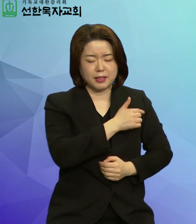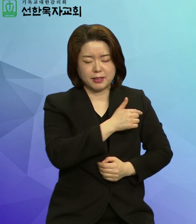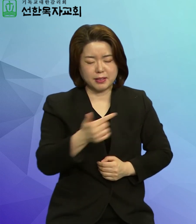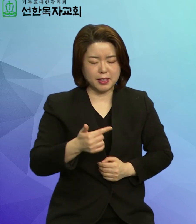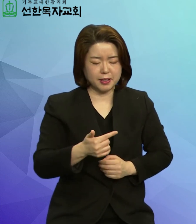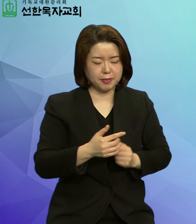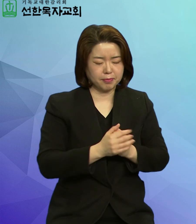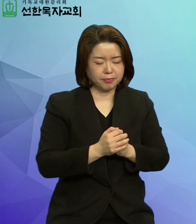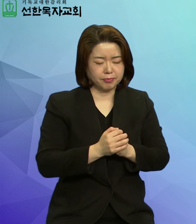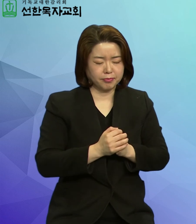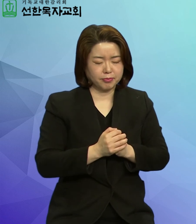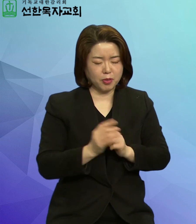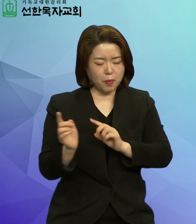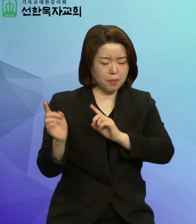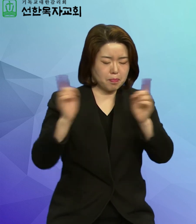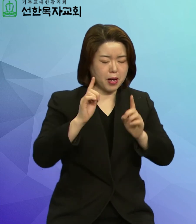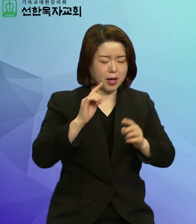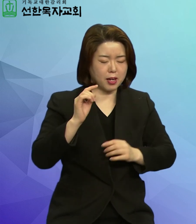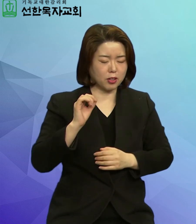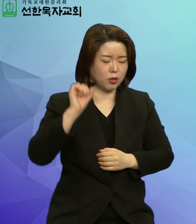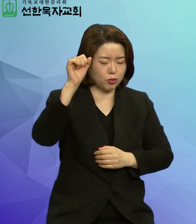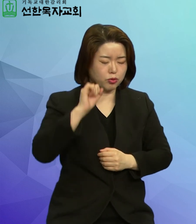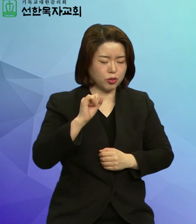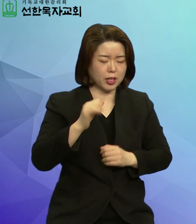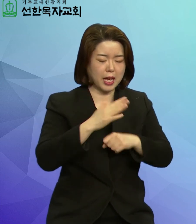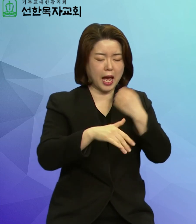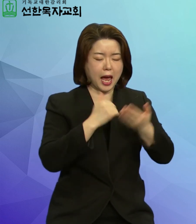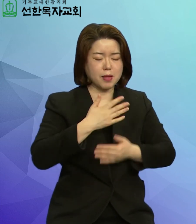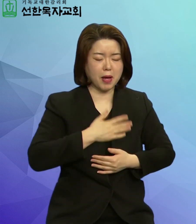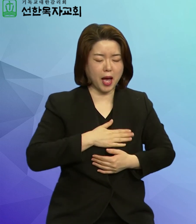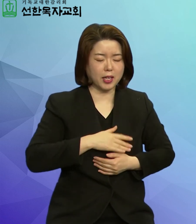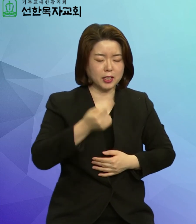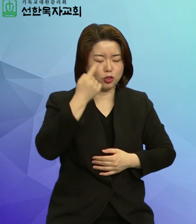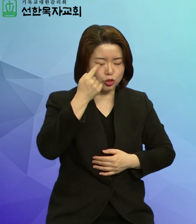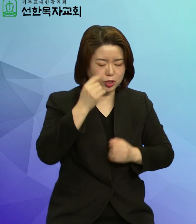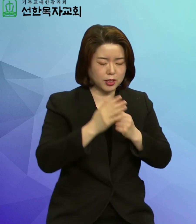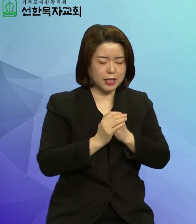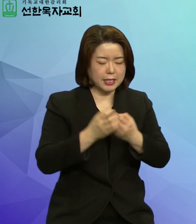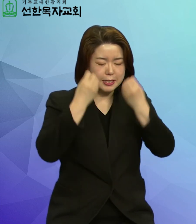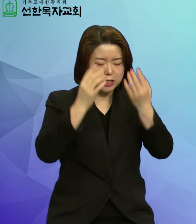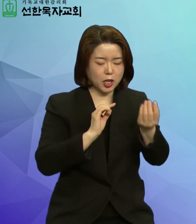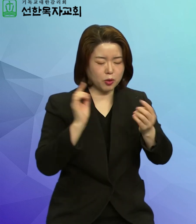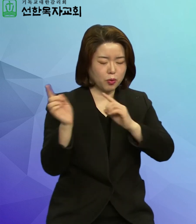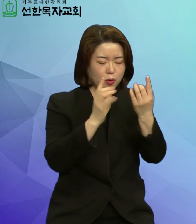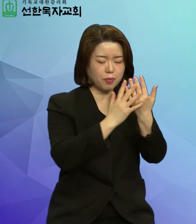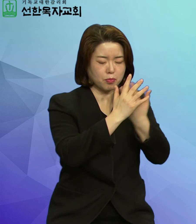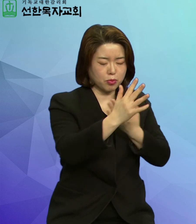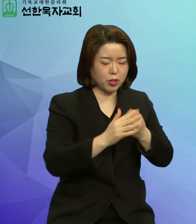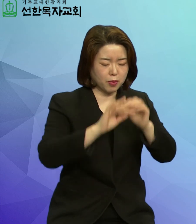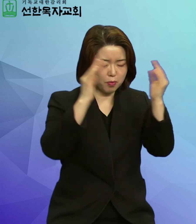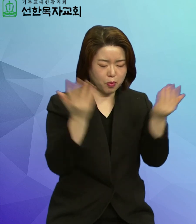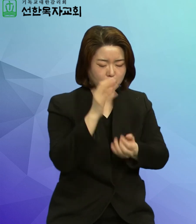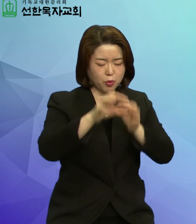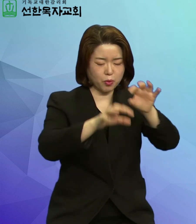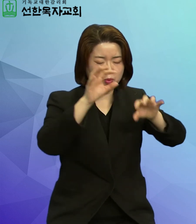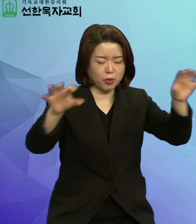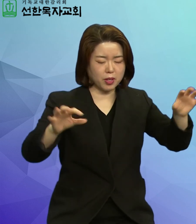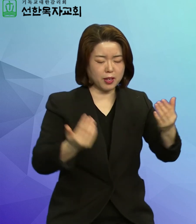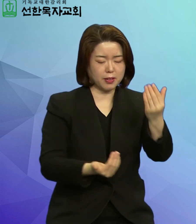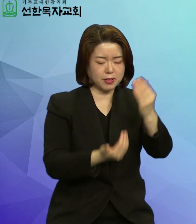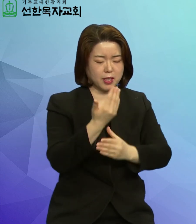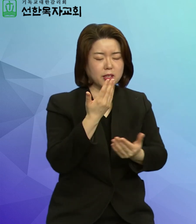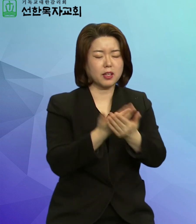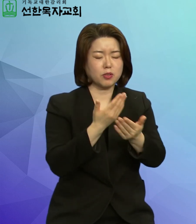대각성 운동이 하나님을 아는 눈이 열리는 새로운 부흥이 온 세계 모든 교회에 일어나게